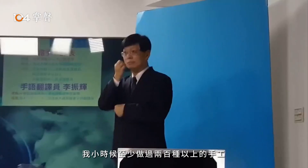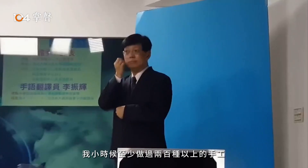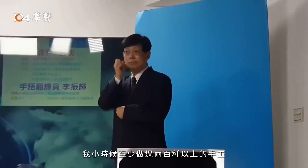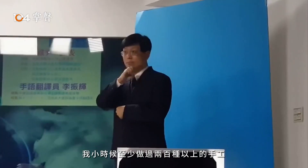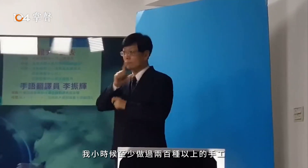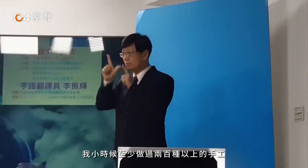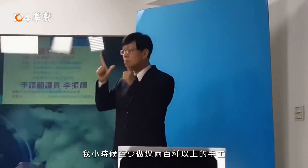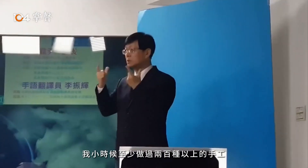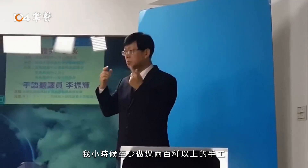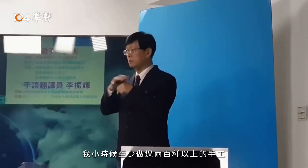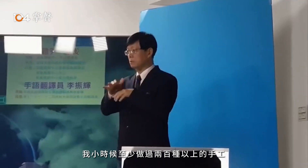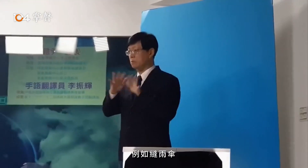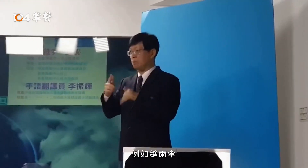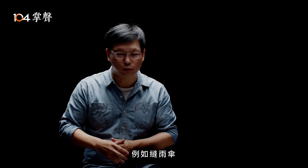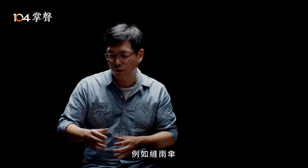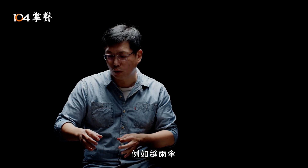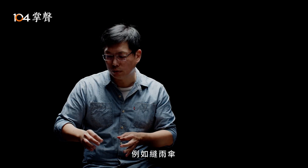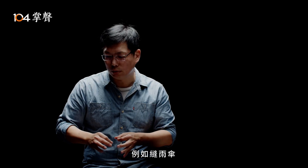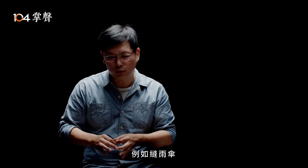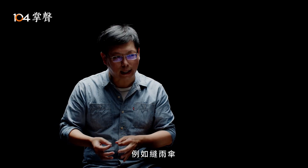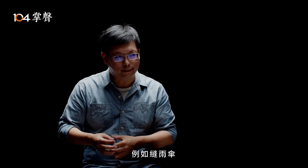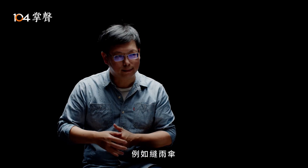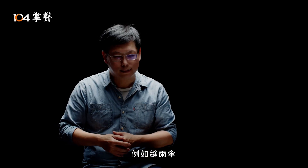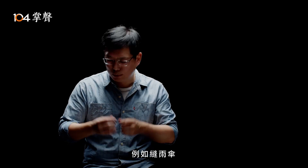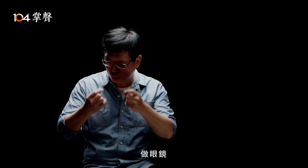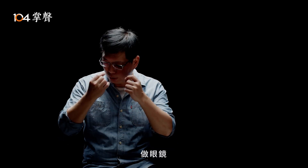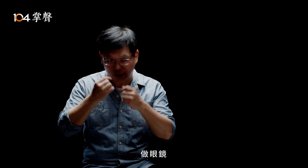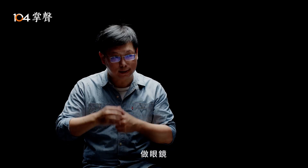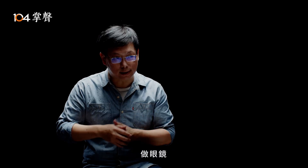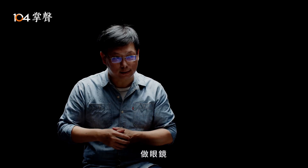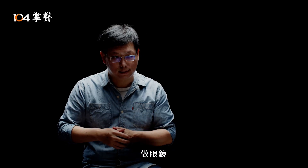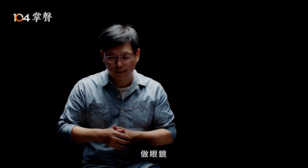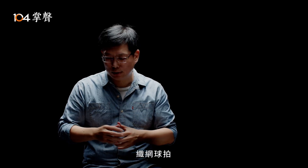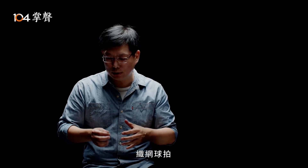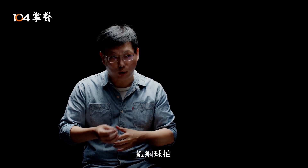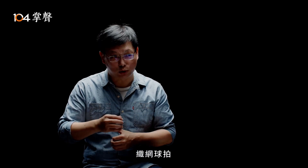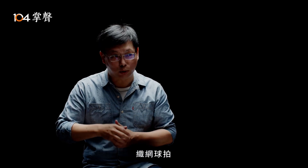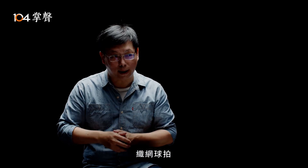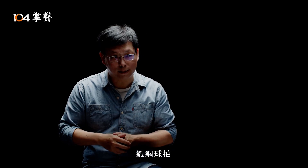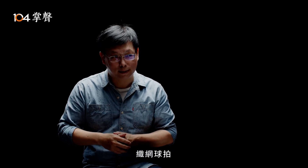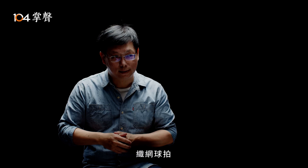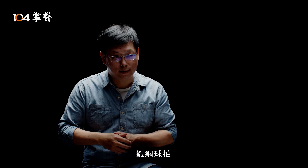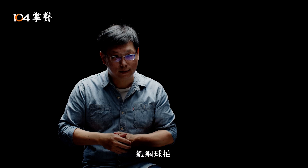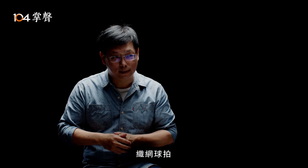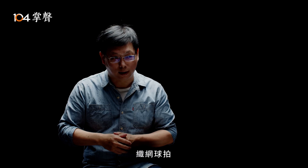过200种以上的手工，例如缝雨伞、做眼镜、织网球